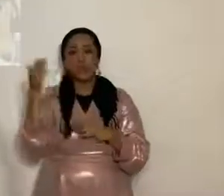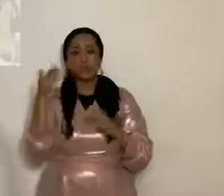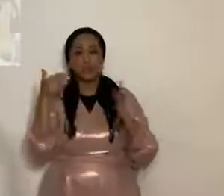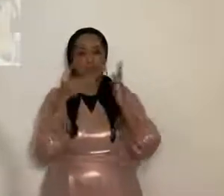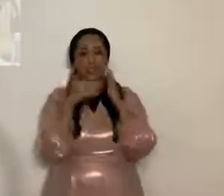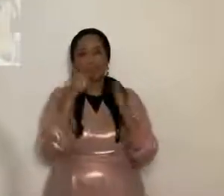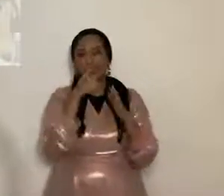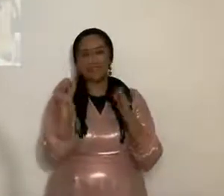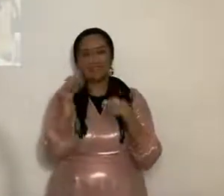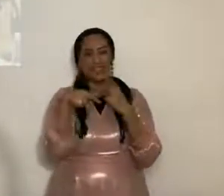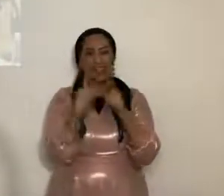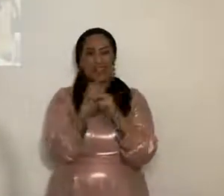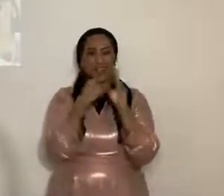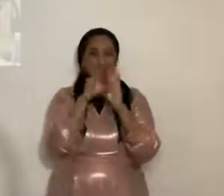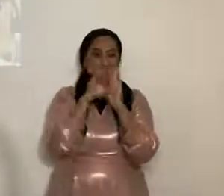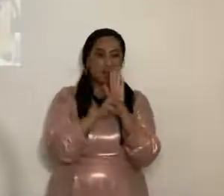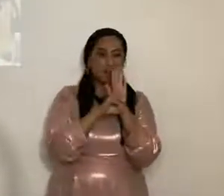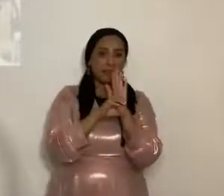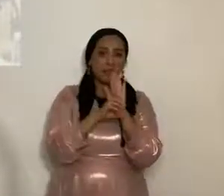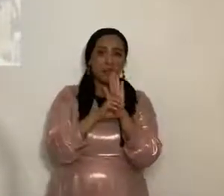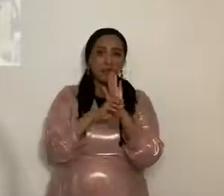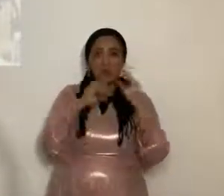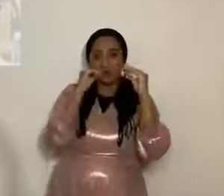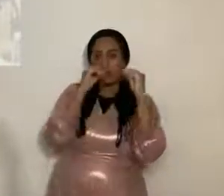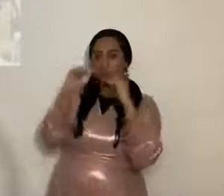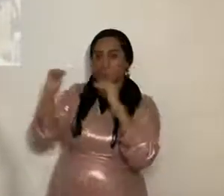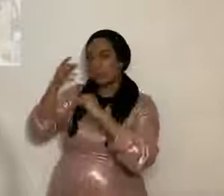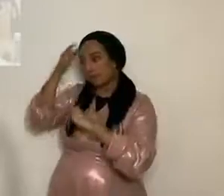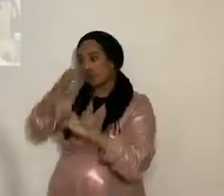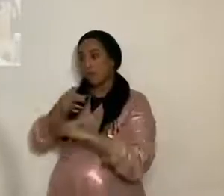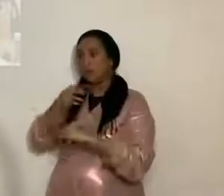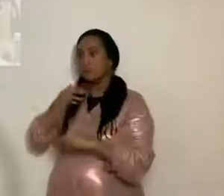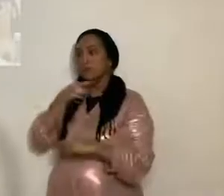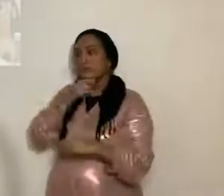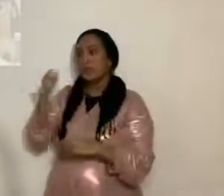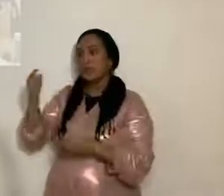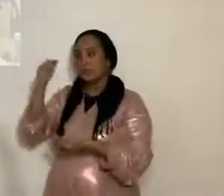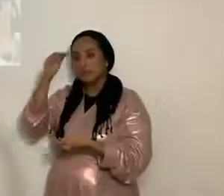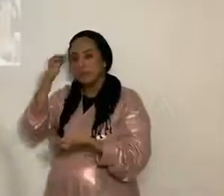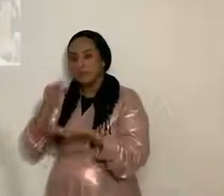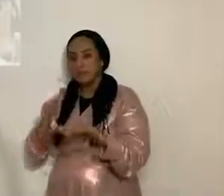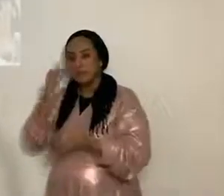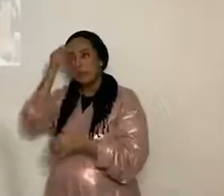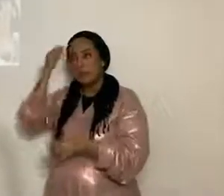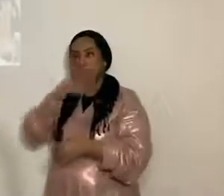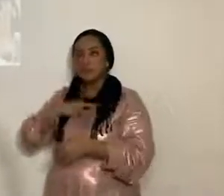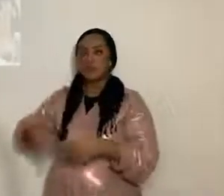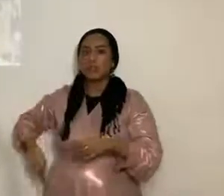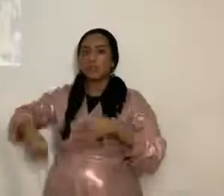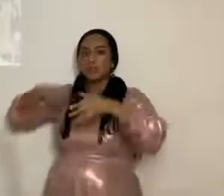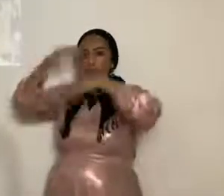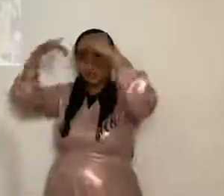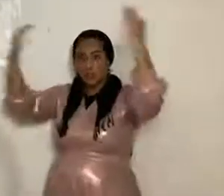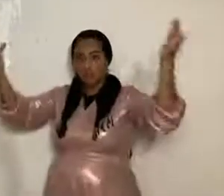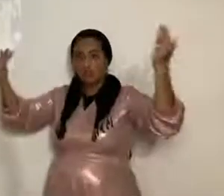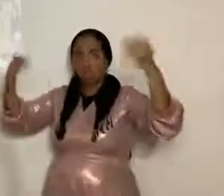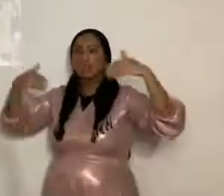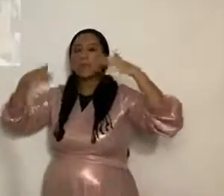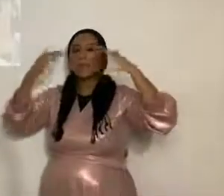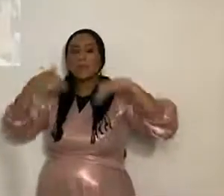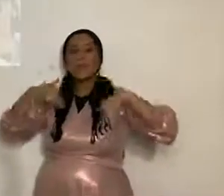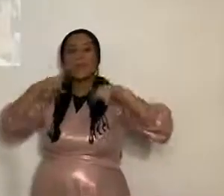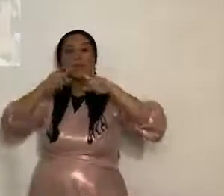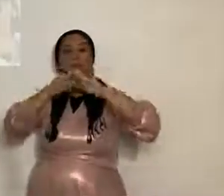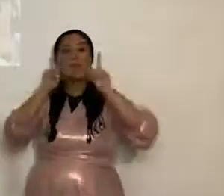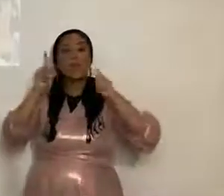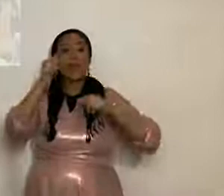estos mandamientos muy pequeños y así enseña a los hombres, muy pequeño será llamado en el reino de los cielos. Atención,